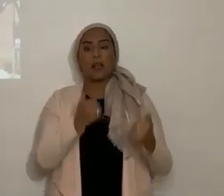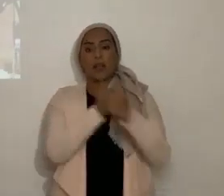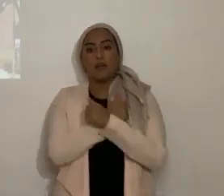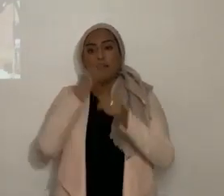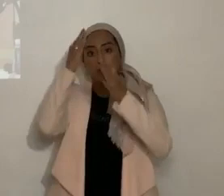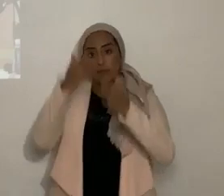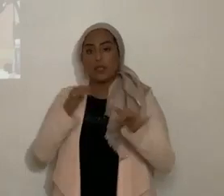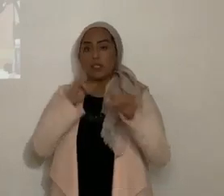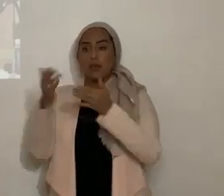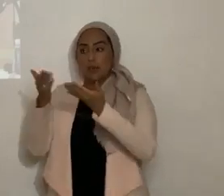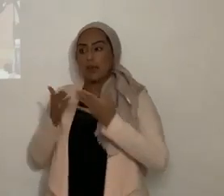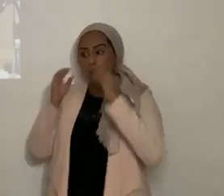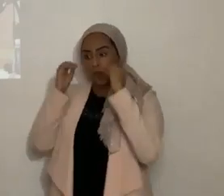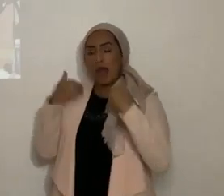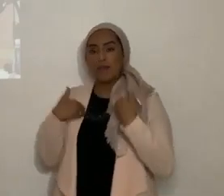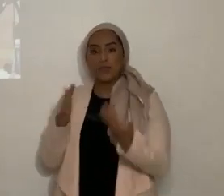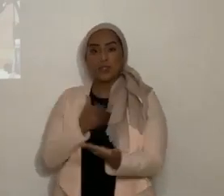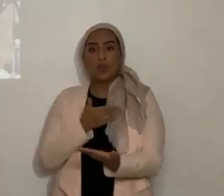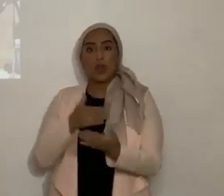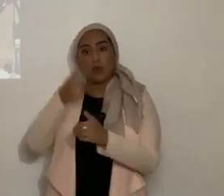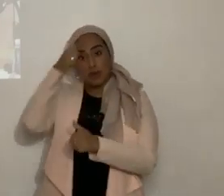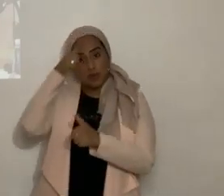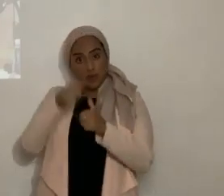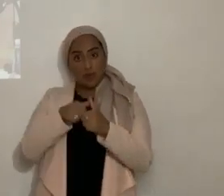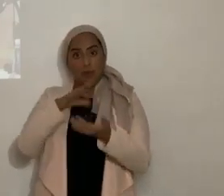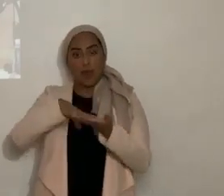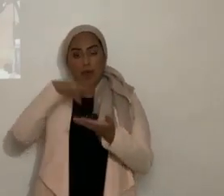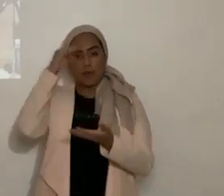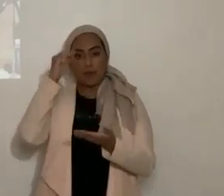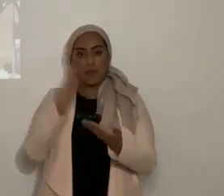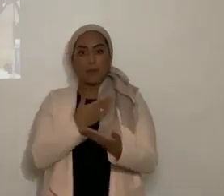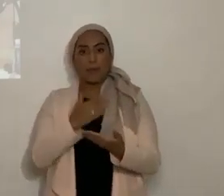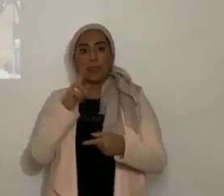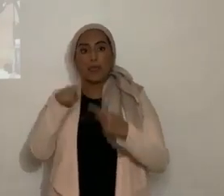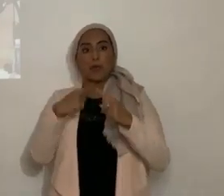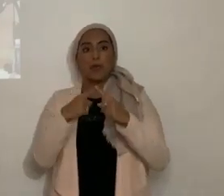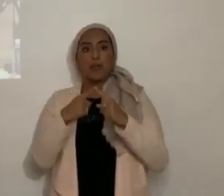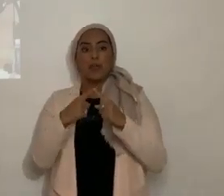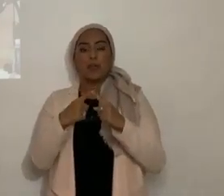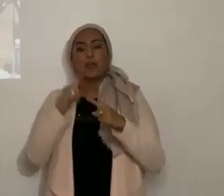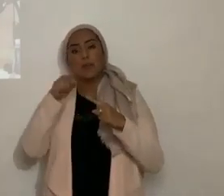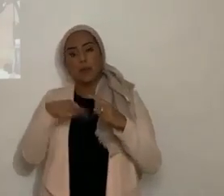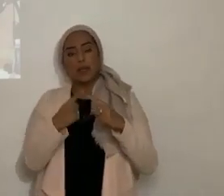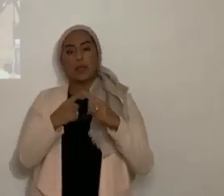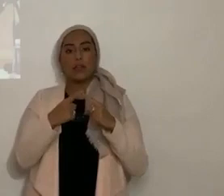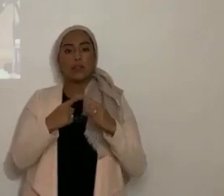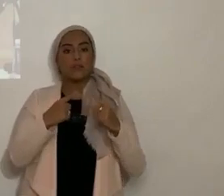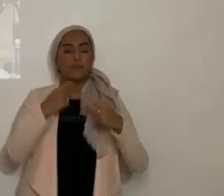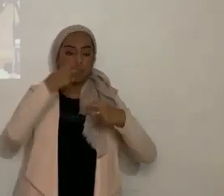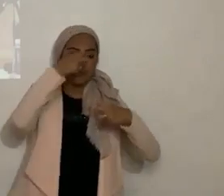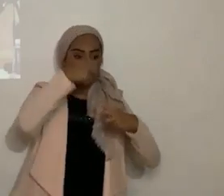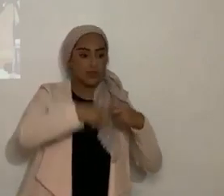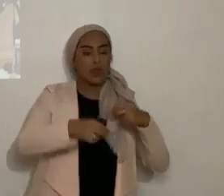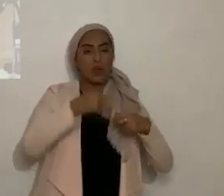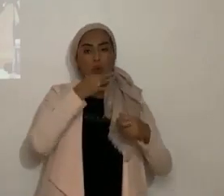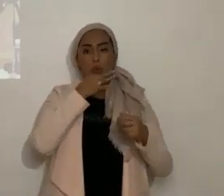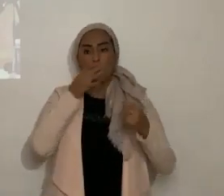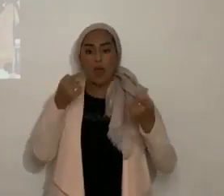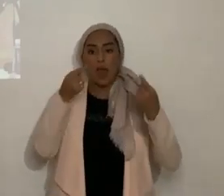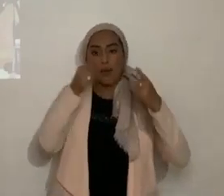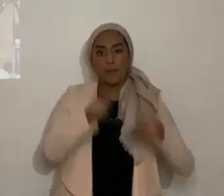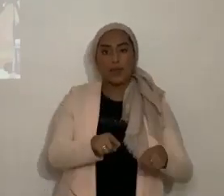también nos lo ha ministrado. Inclusive hay una Jalel. Recuerden, ¿se acuerdan de la Jalel? Cuando una tristeza está a punto de llegar,